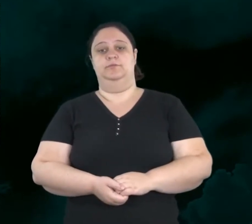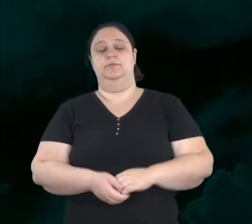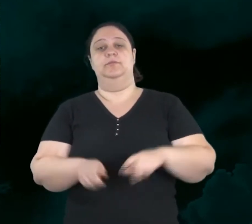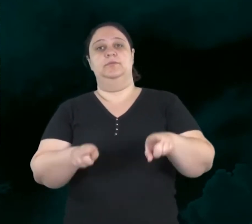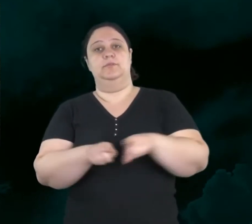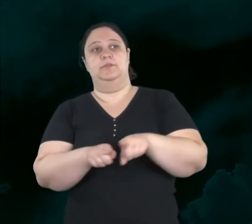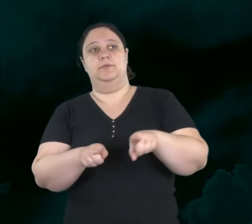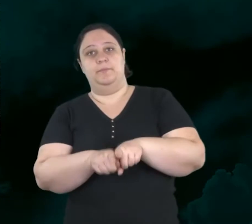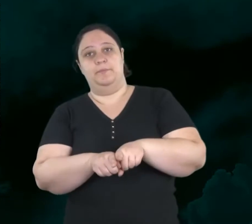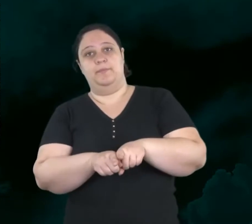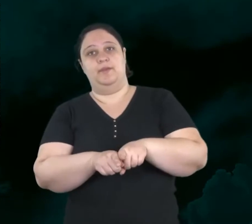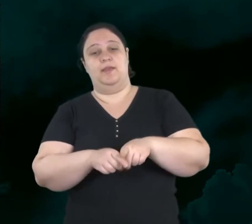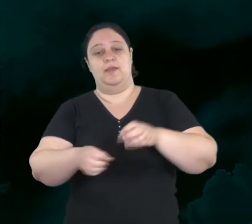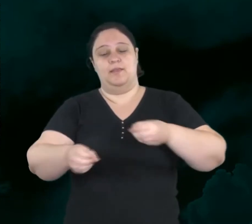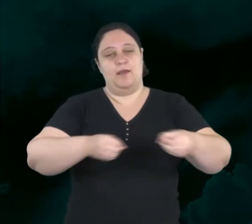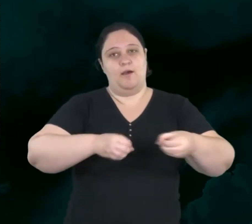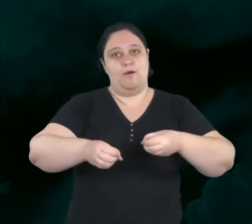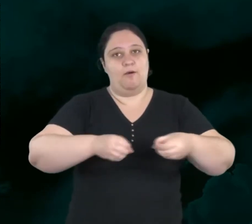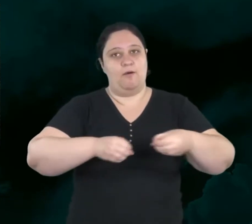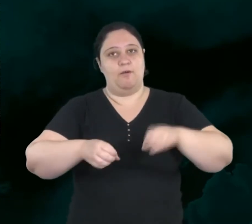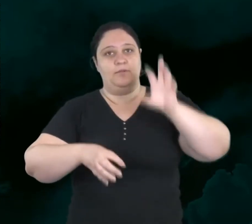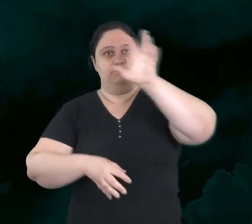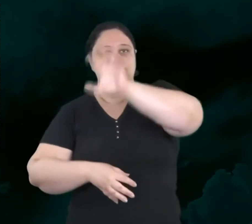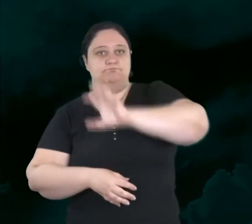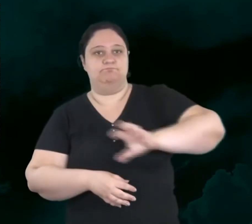da obra regional. Vamos